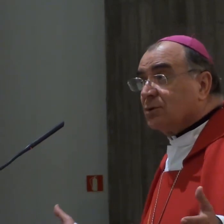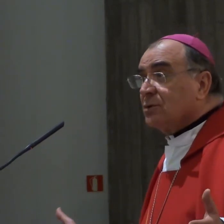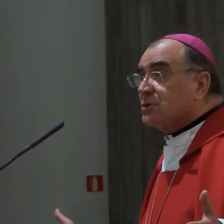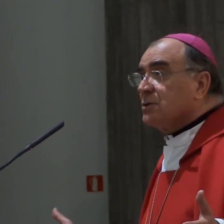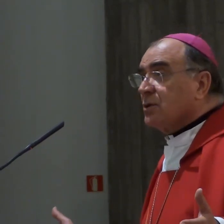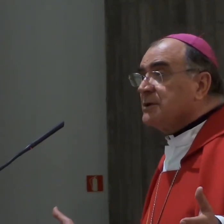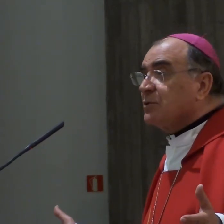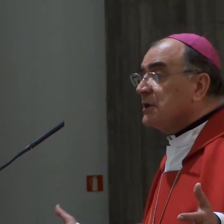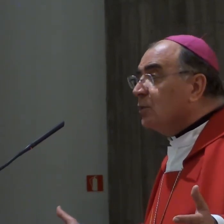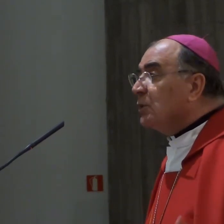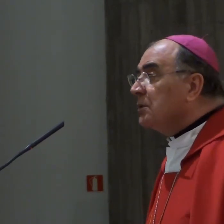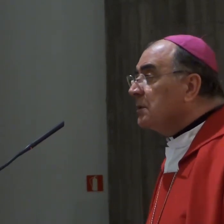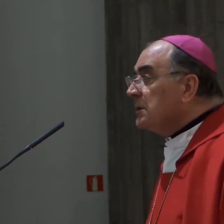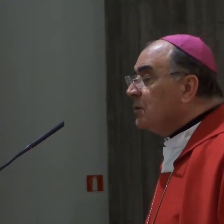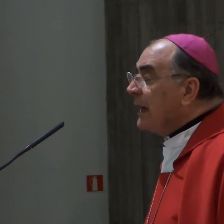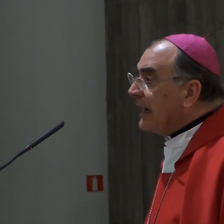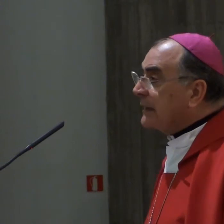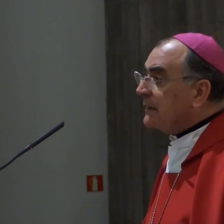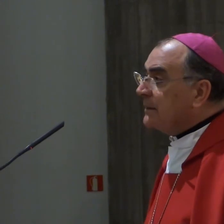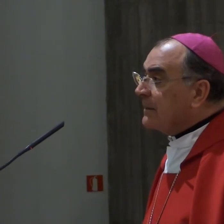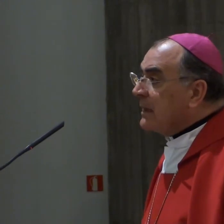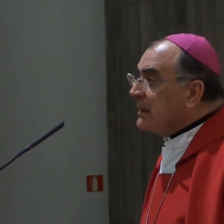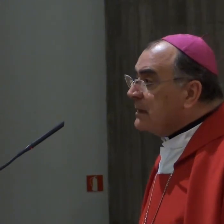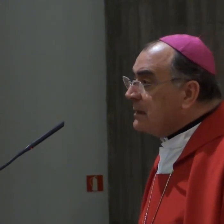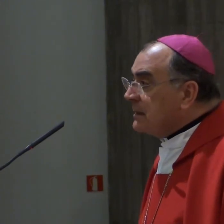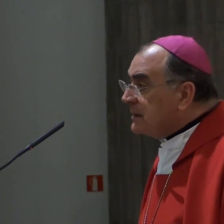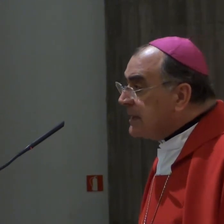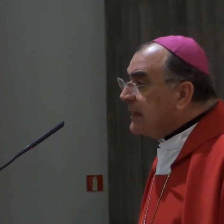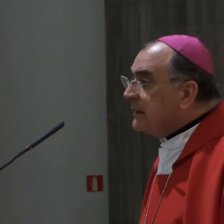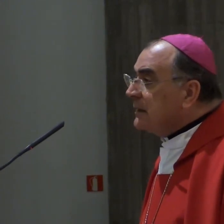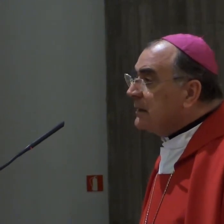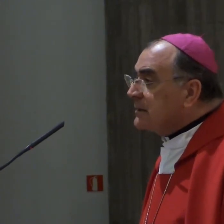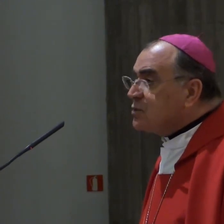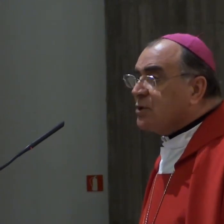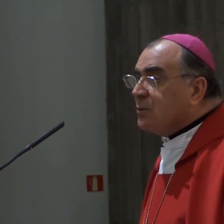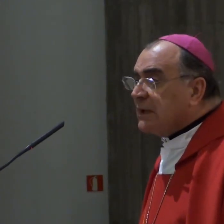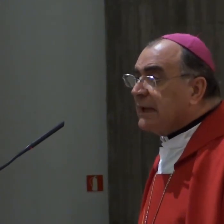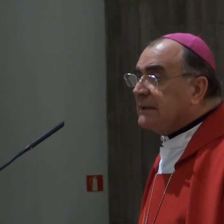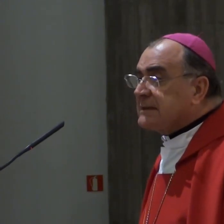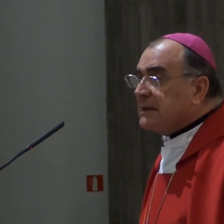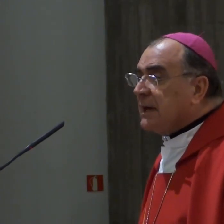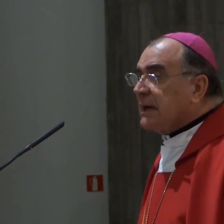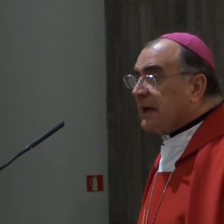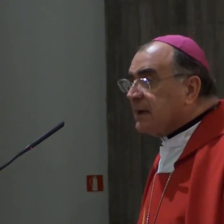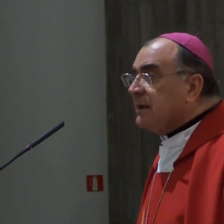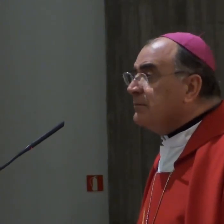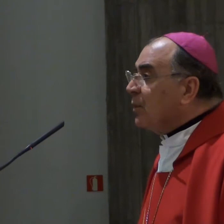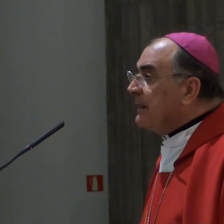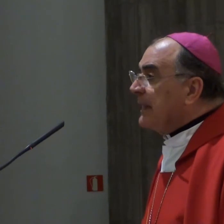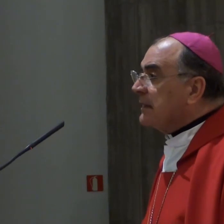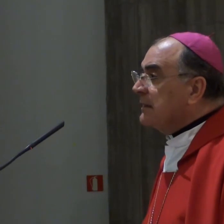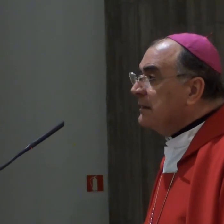nos ha mandado a todos los obispos del mundo digan a sus comunidades